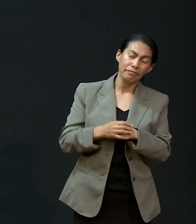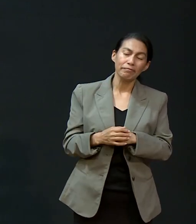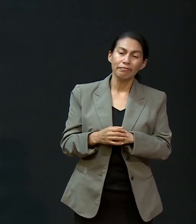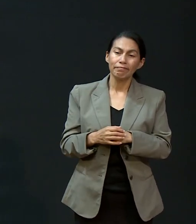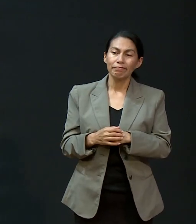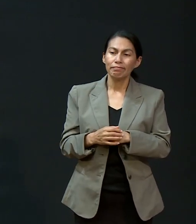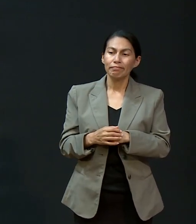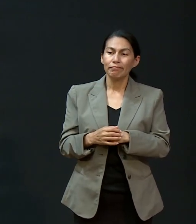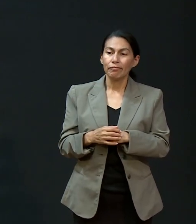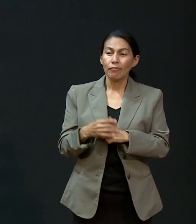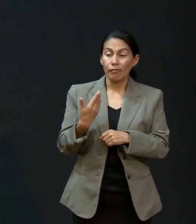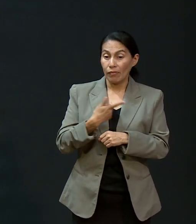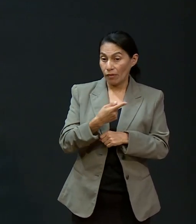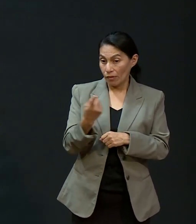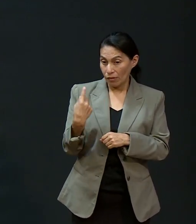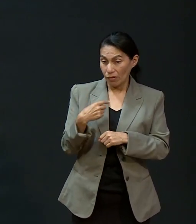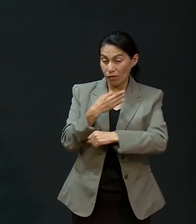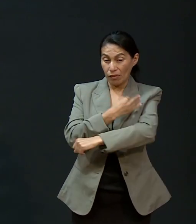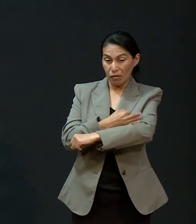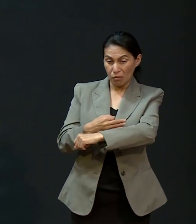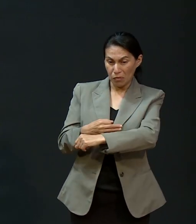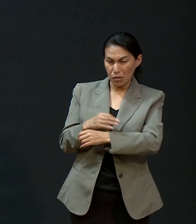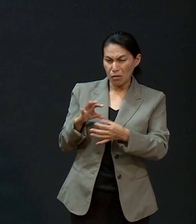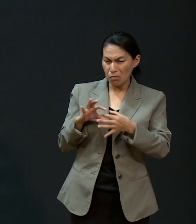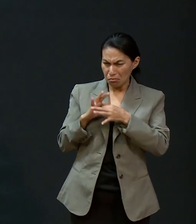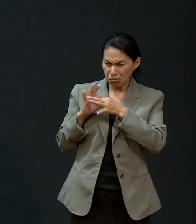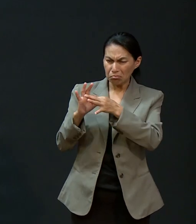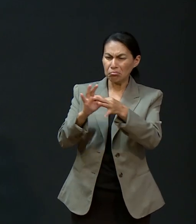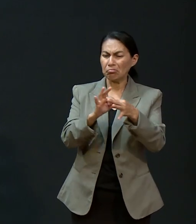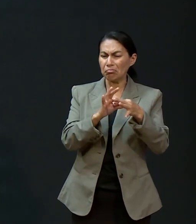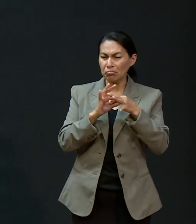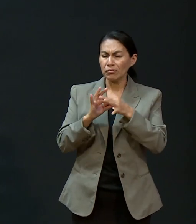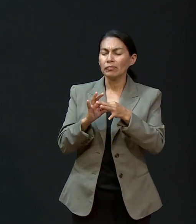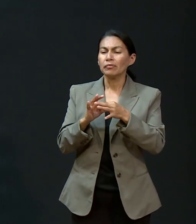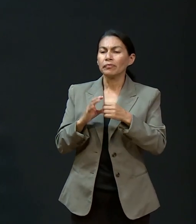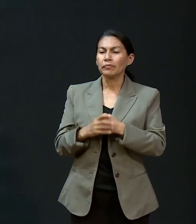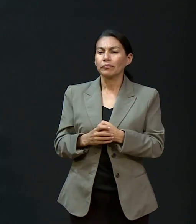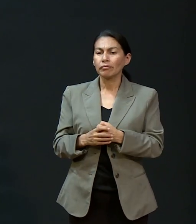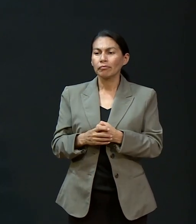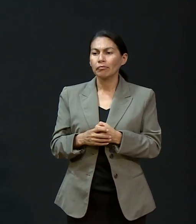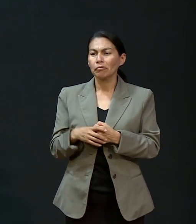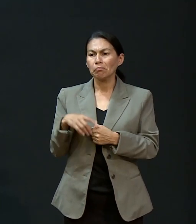Y es donde, pues, nuestra familia es muy unida. Entonces,